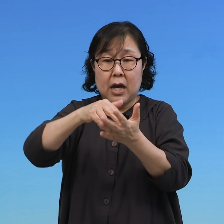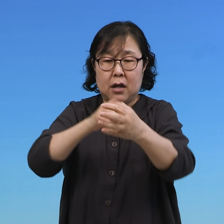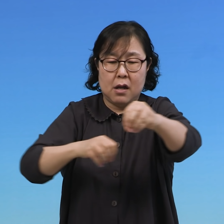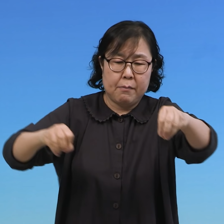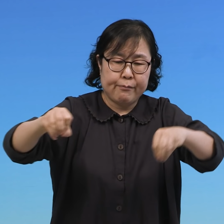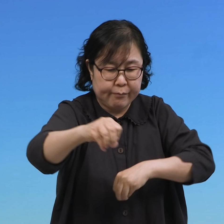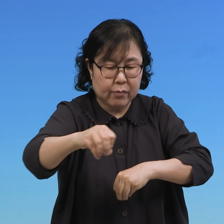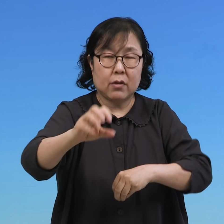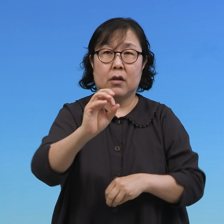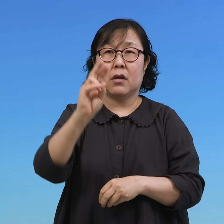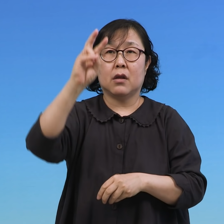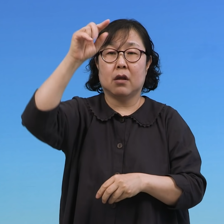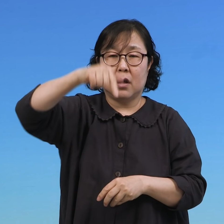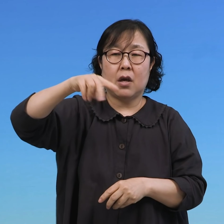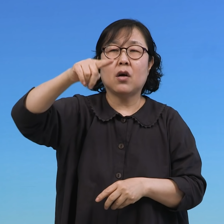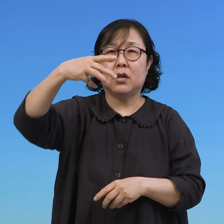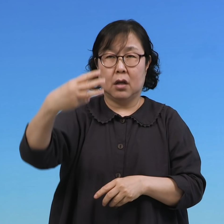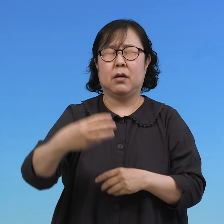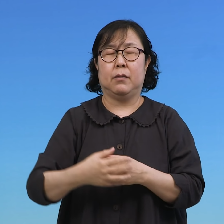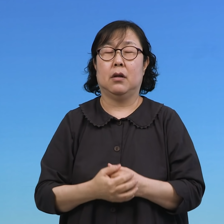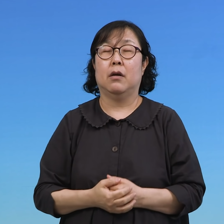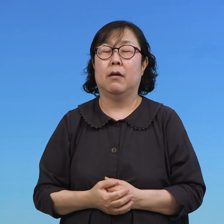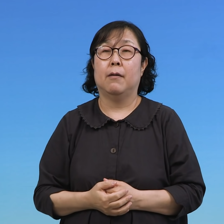거죠. 그래서 역설.